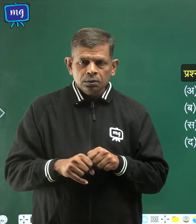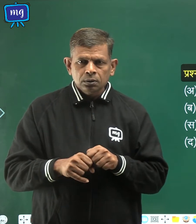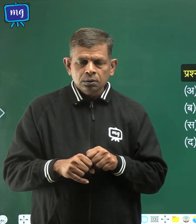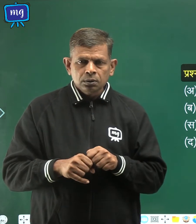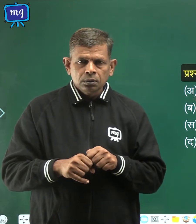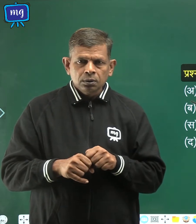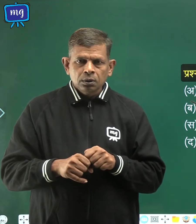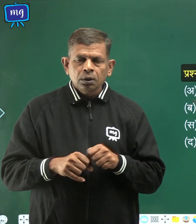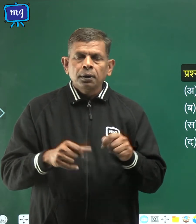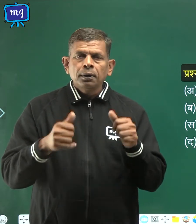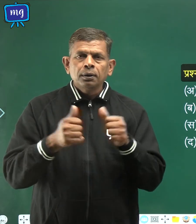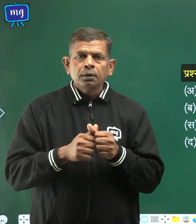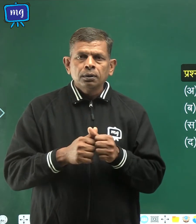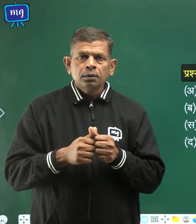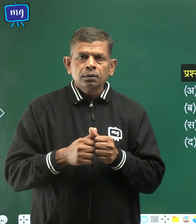अ